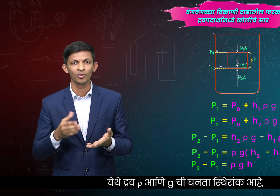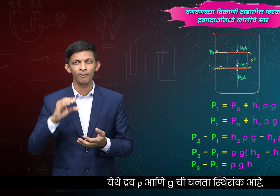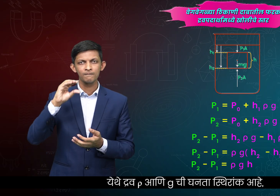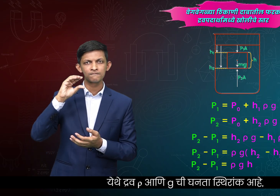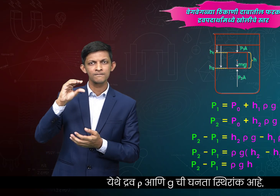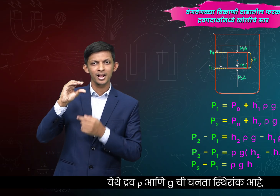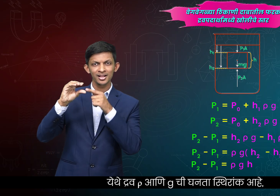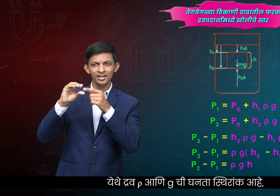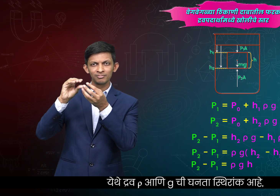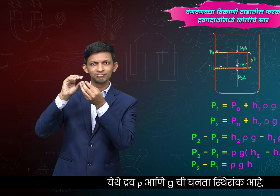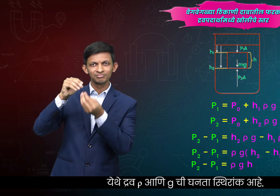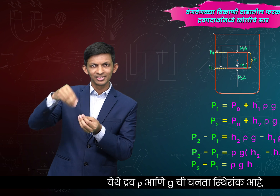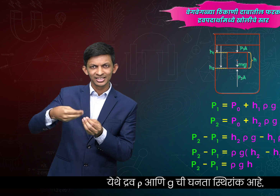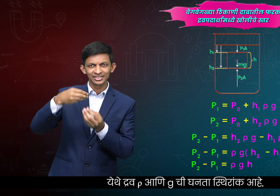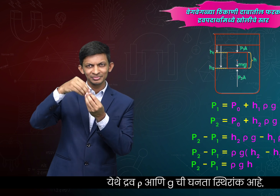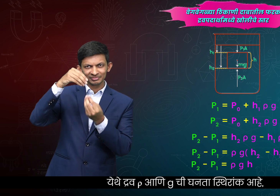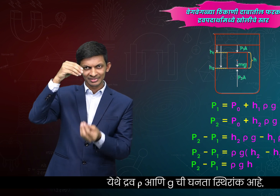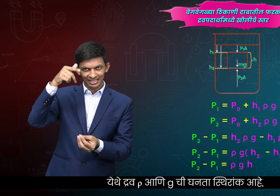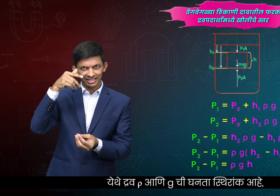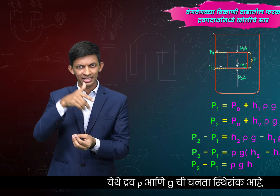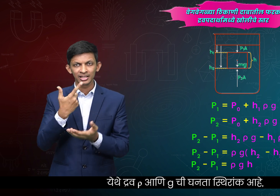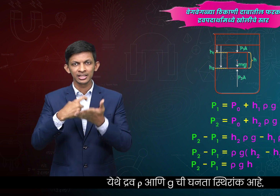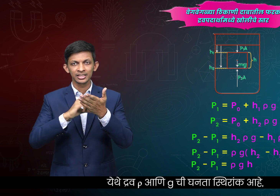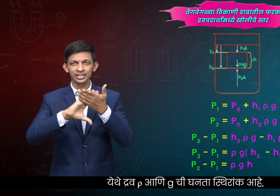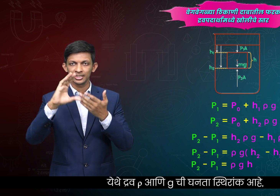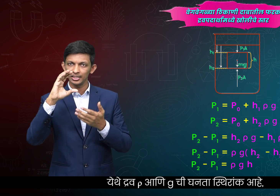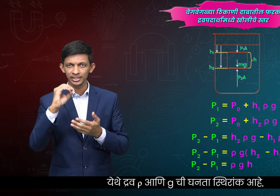हे द्रव रो आणि जी च्या घनता स्थिरांक आहे.